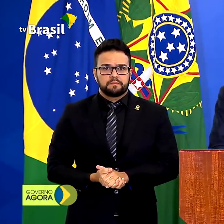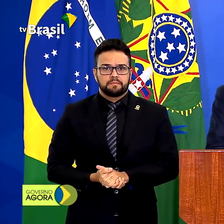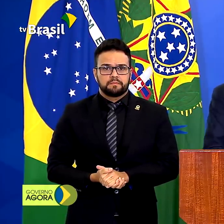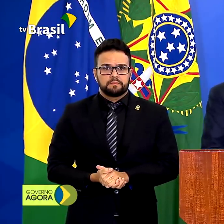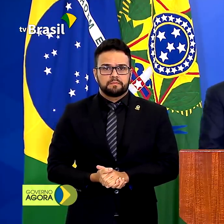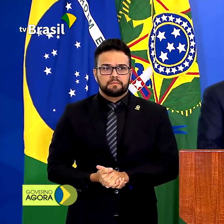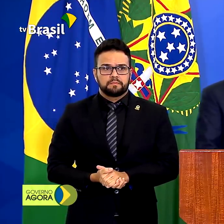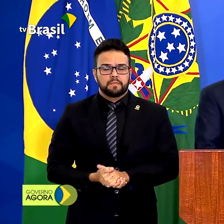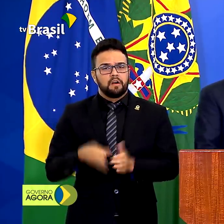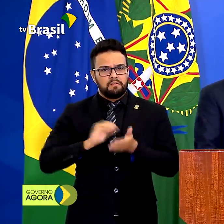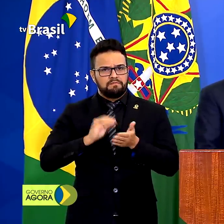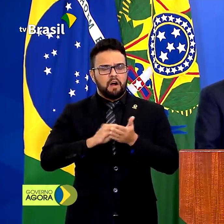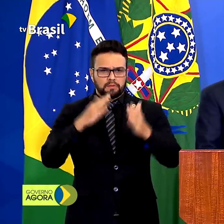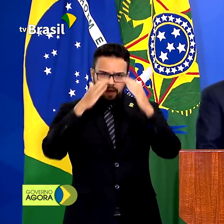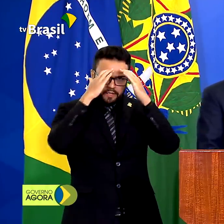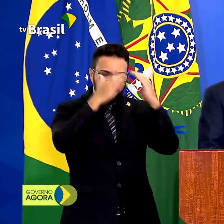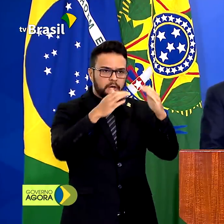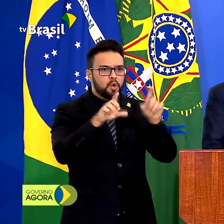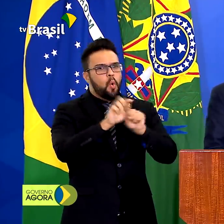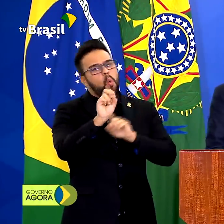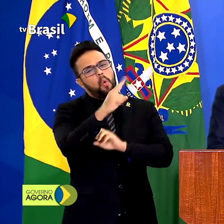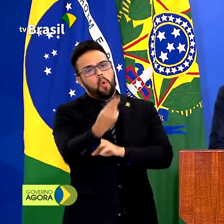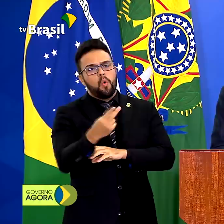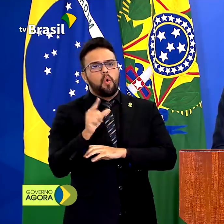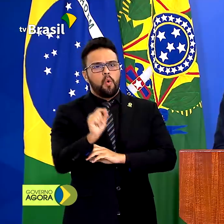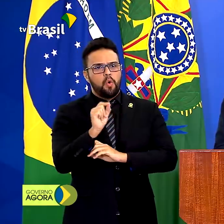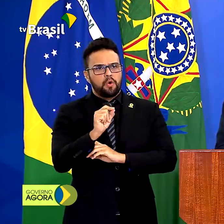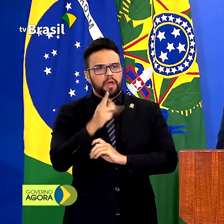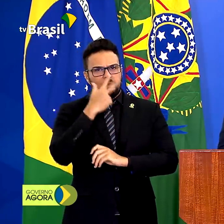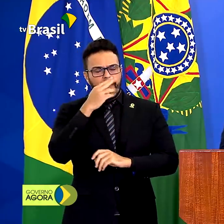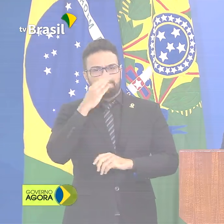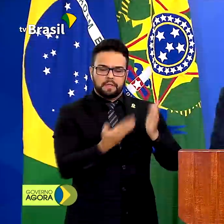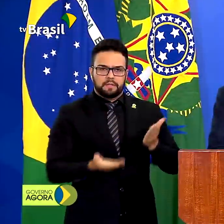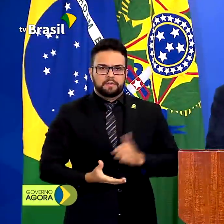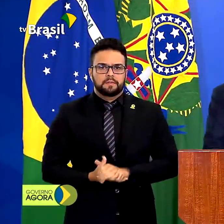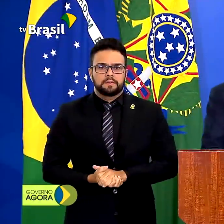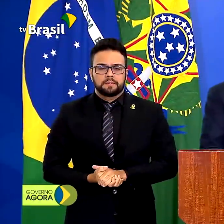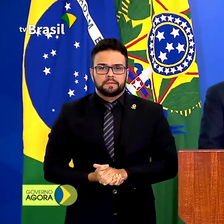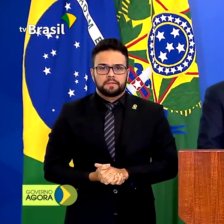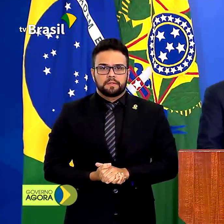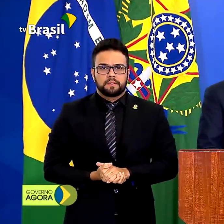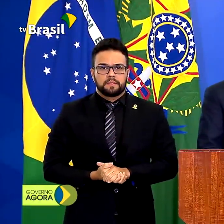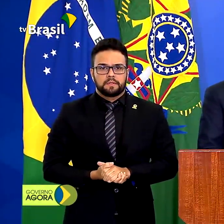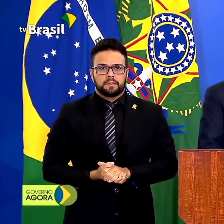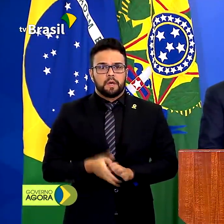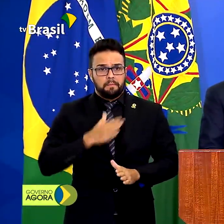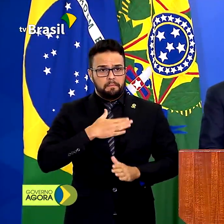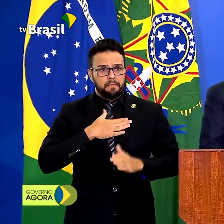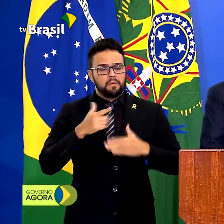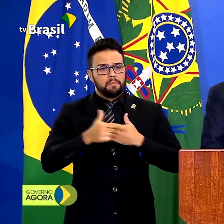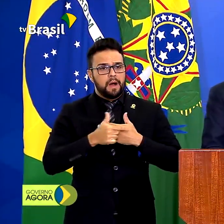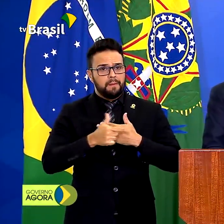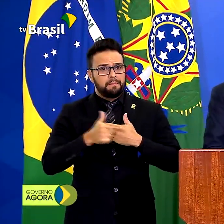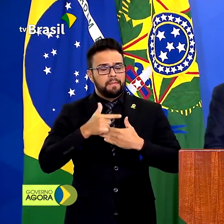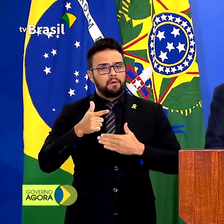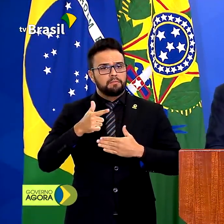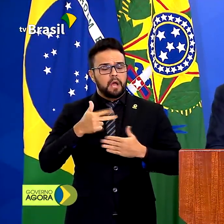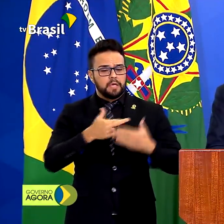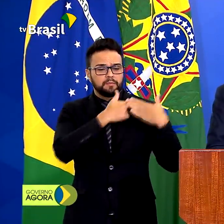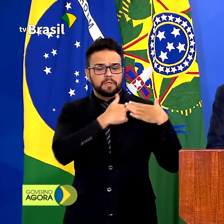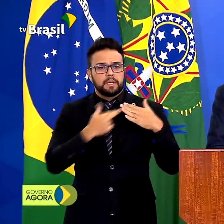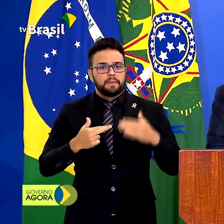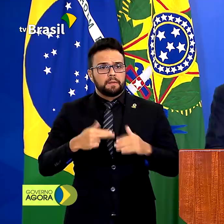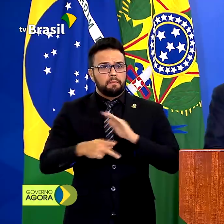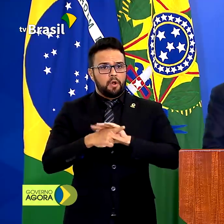quem desrespeitar ou tentar desbotar a nossa construção esse é o meu papel esse é o